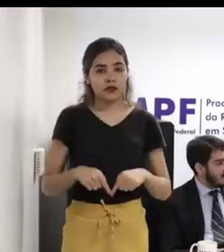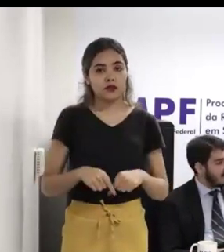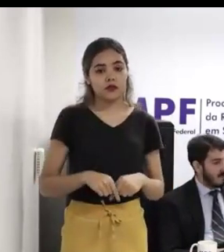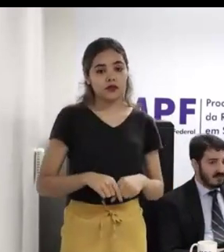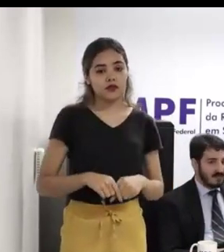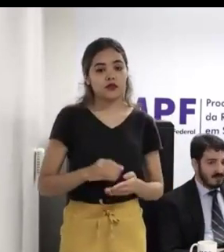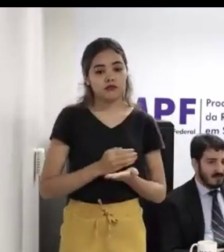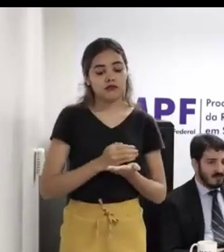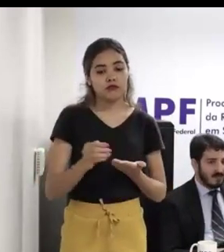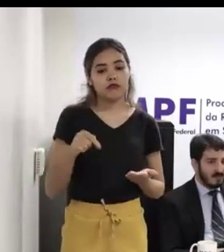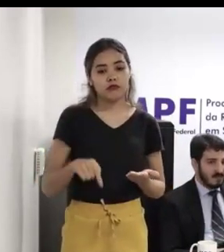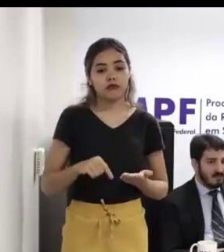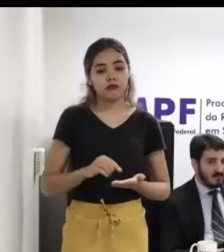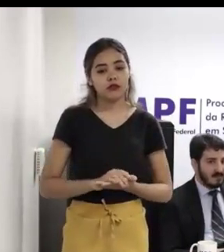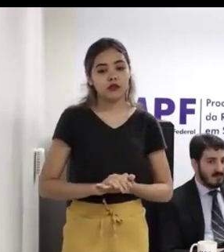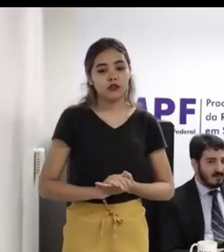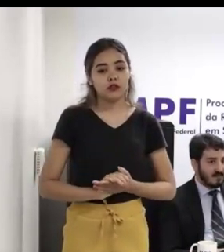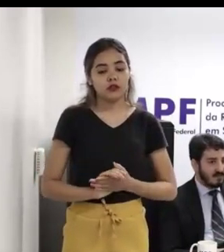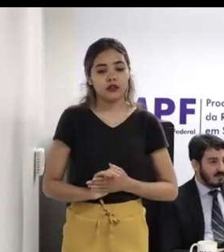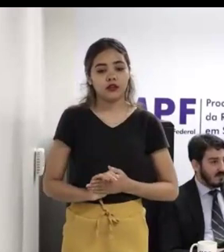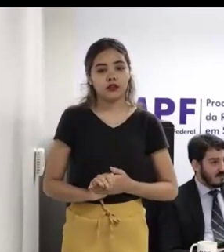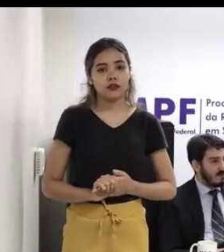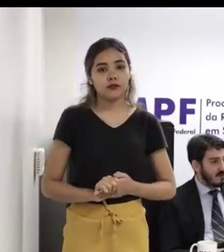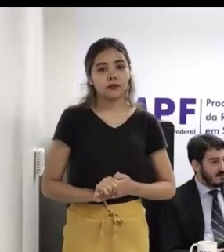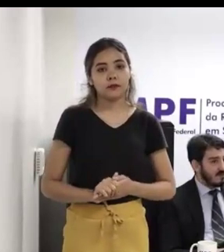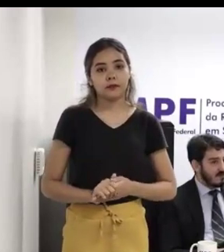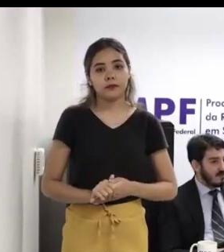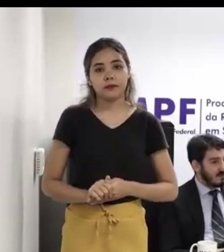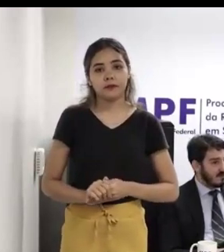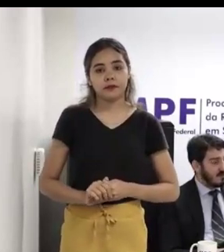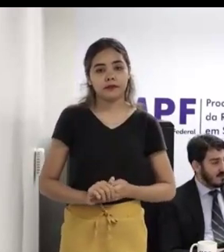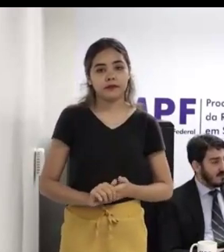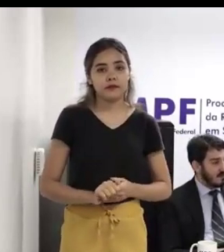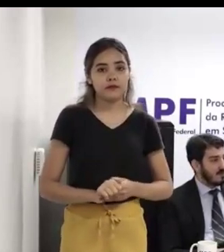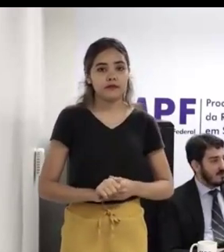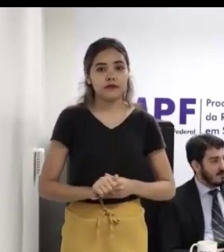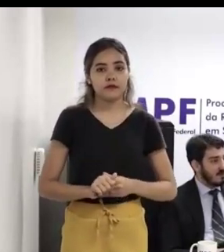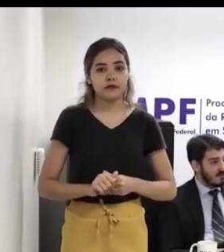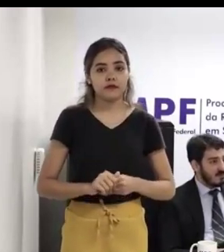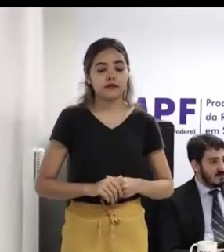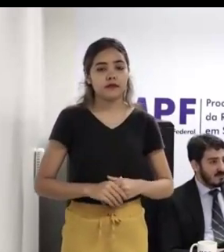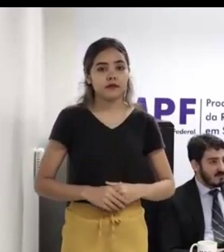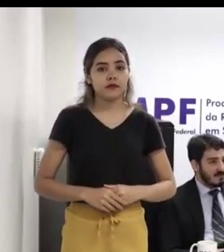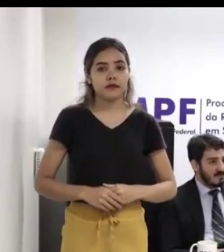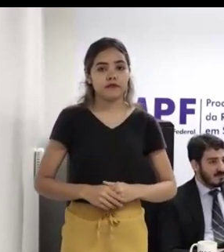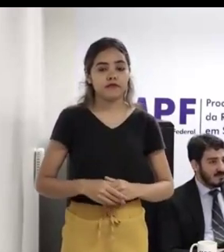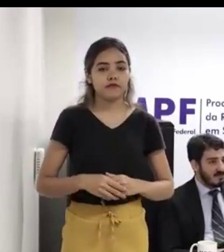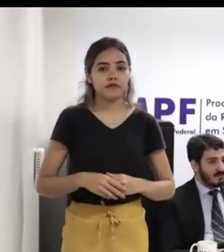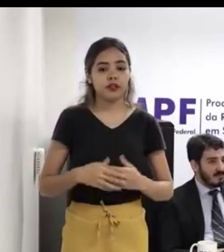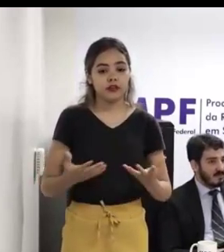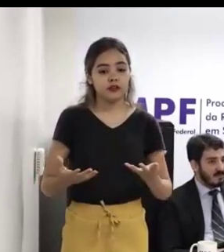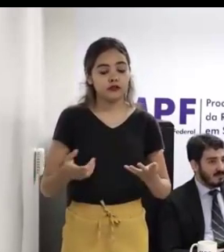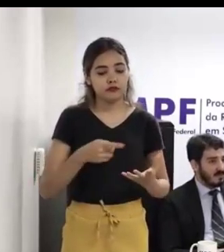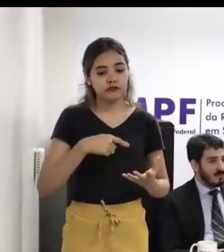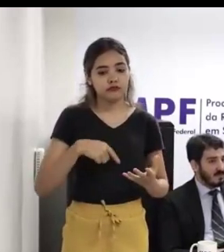ponto de partida de uma parceria do Instituto da Universidade com o ipf como vei esperamos né alcançar